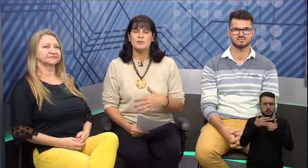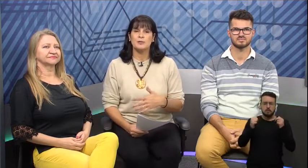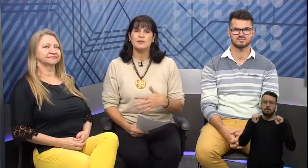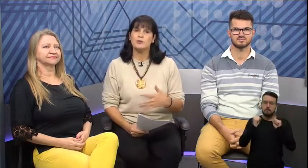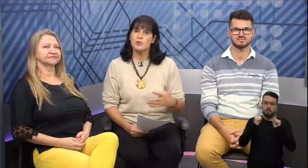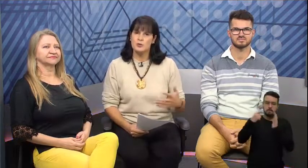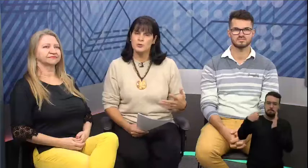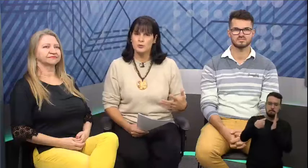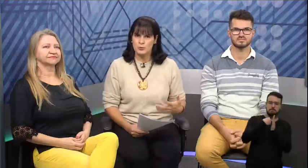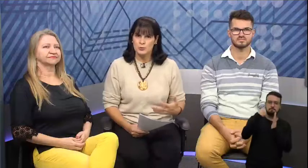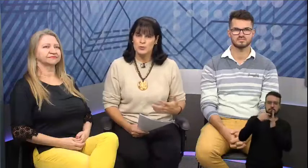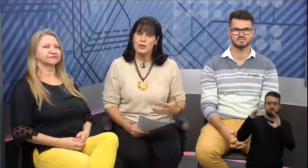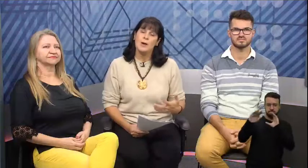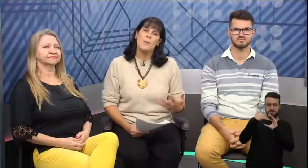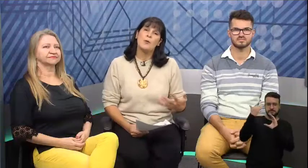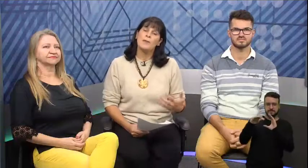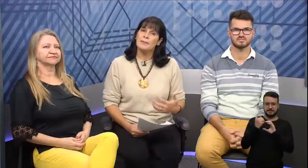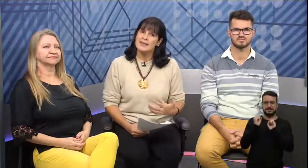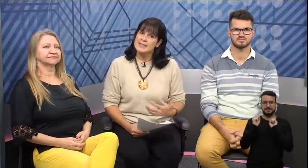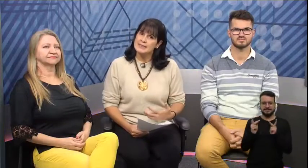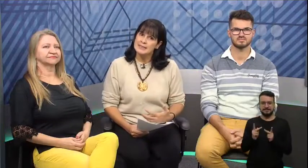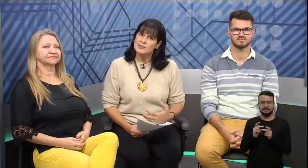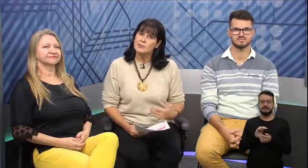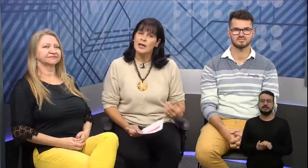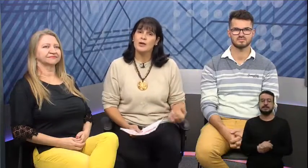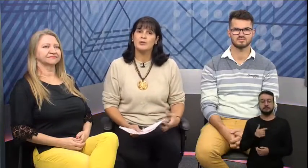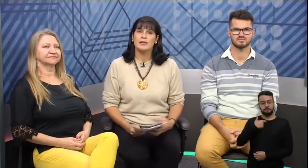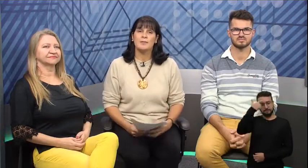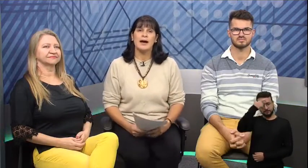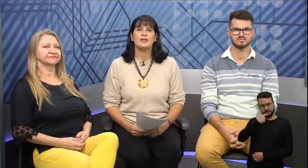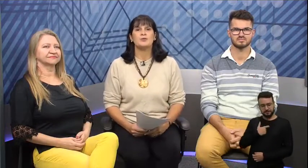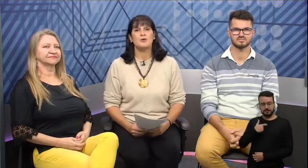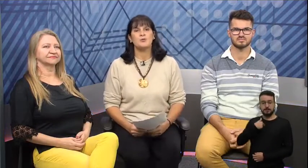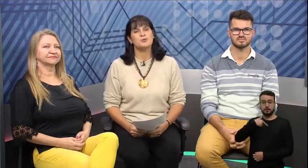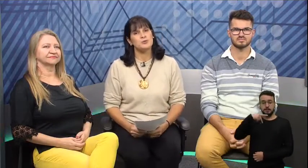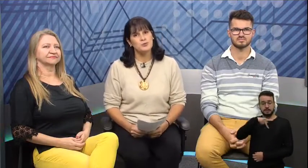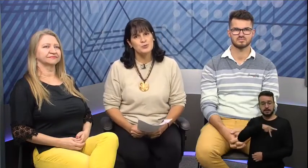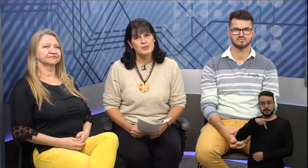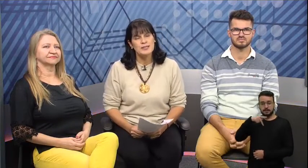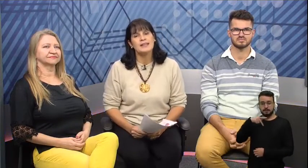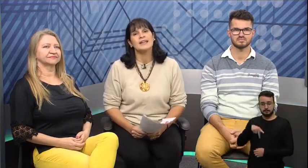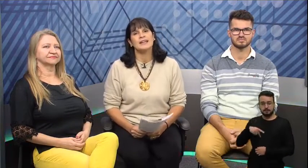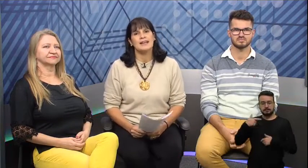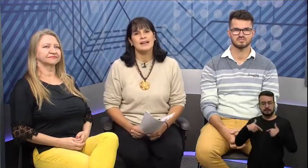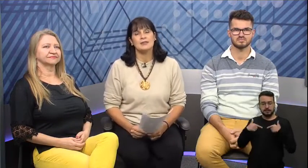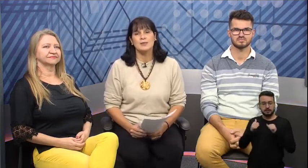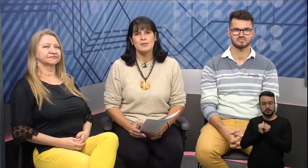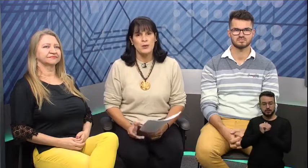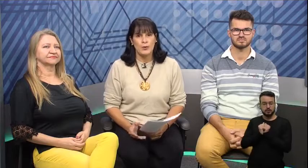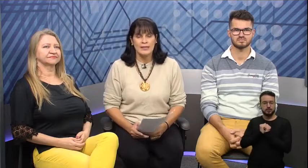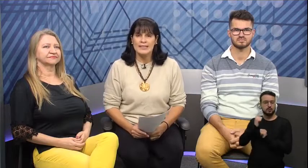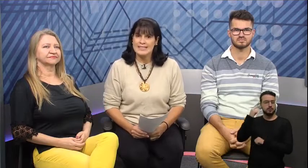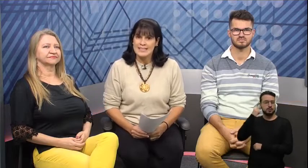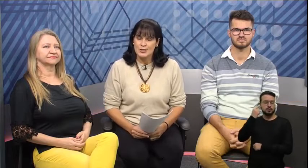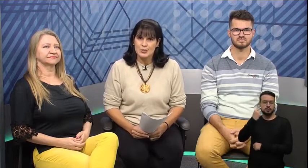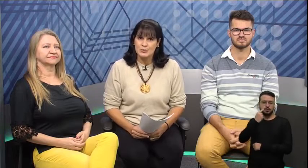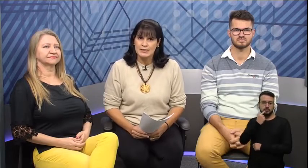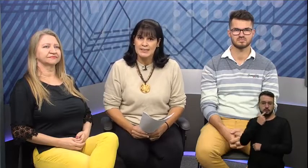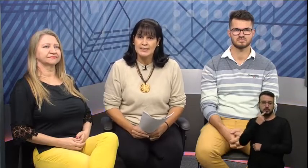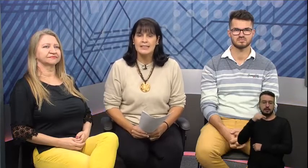momento gostoso juntos. Bom, me apresentando, eu trabalho com surdos numa escola aqui na cidade de Londrina